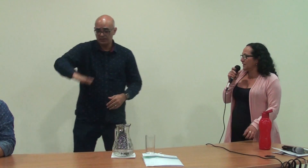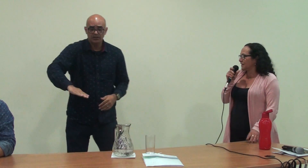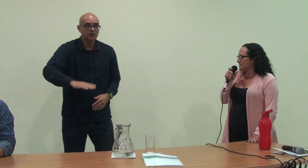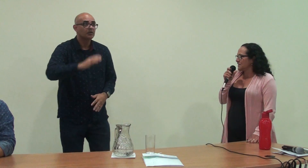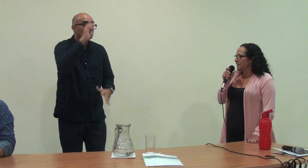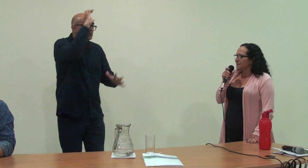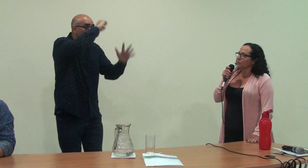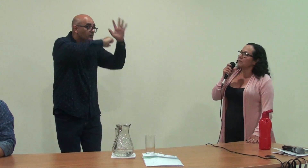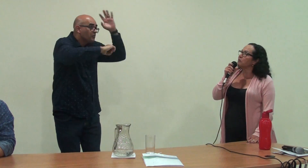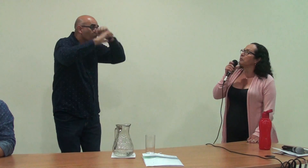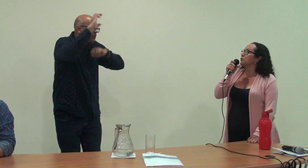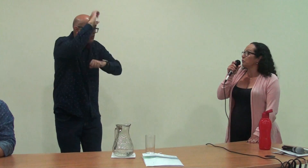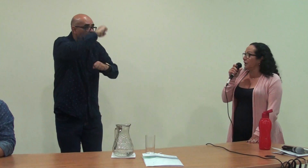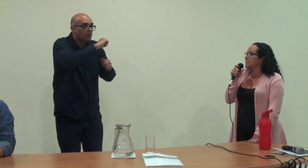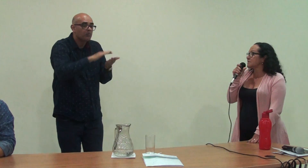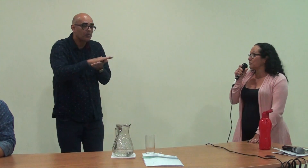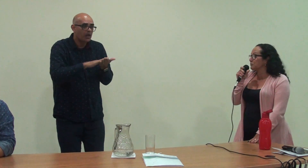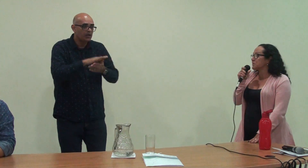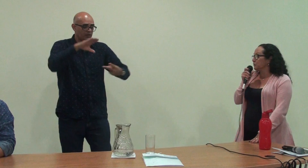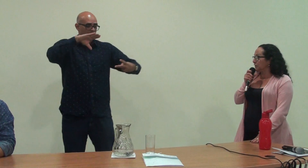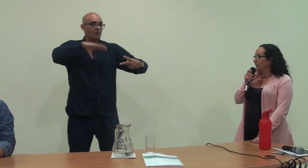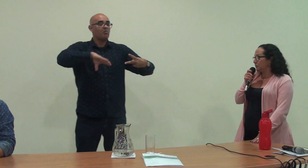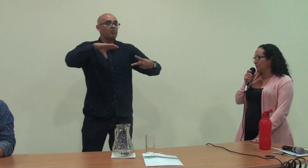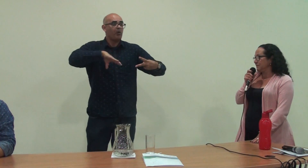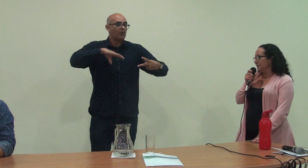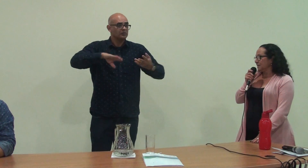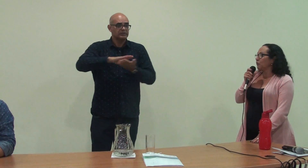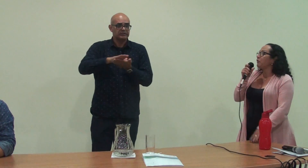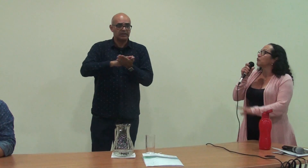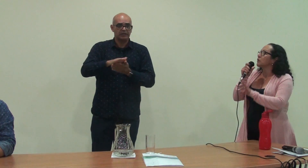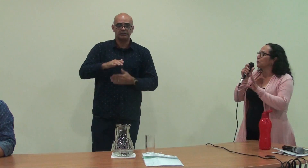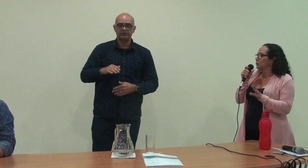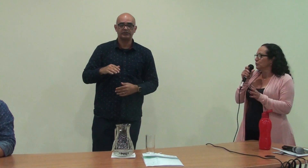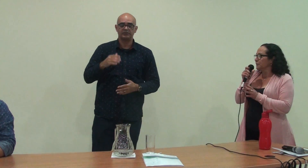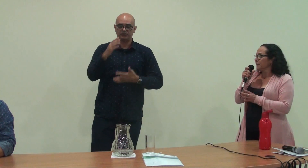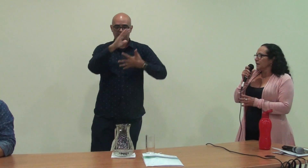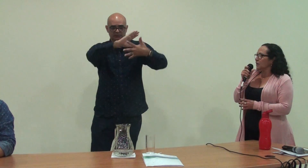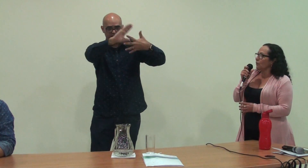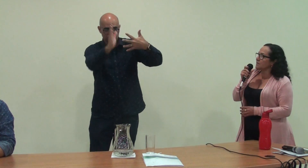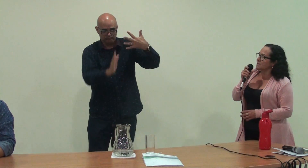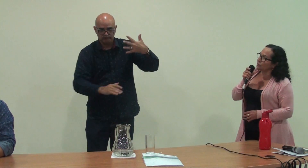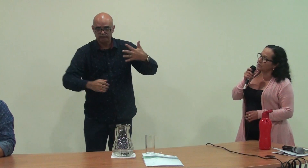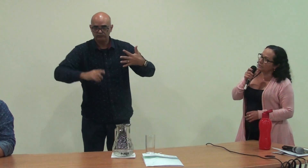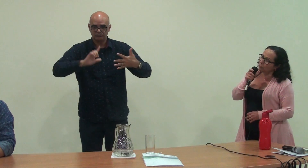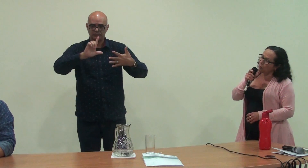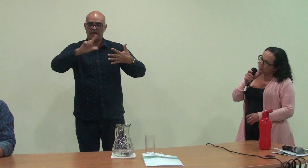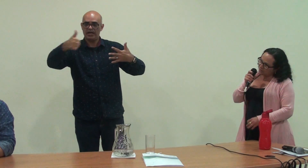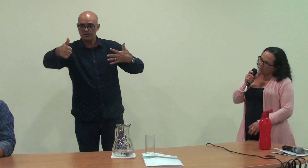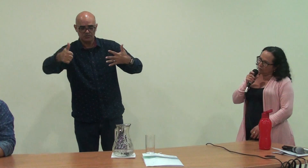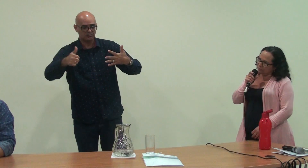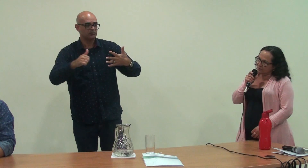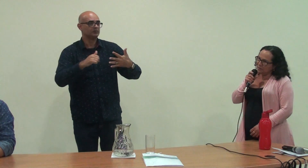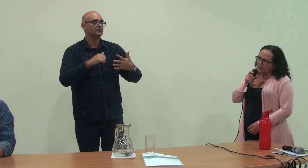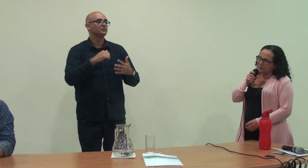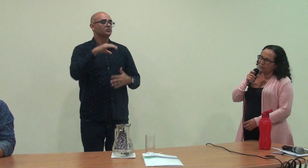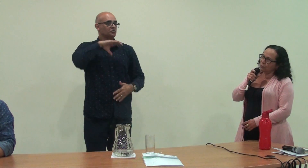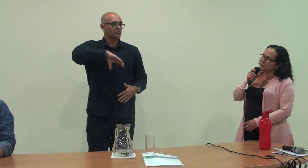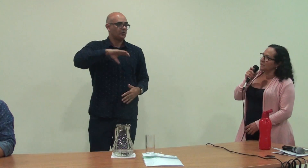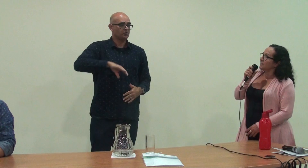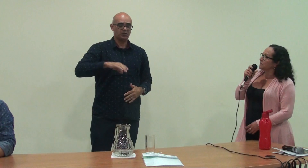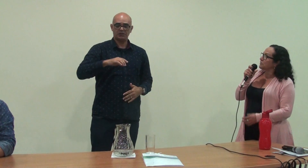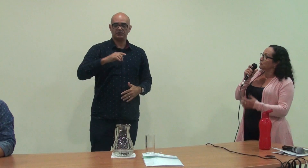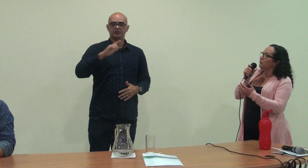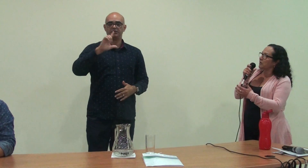língua de sinais, não tem português como segunda língua, então falta tudo. Então, assim, eu queria uma opinião,